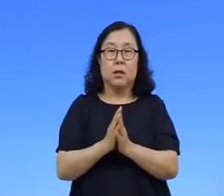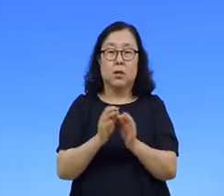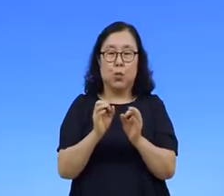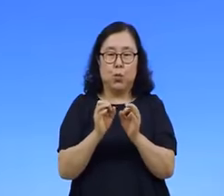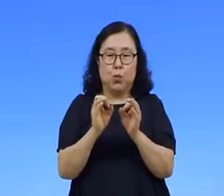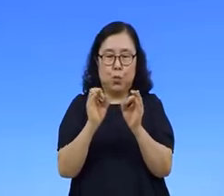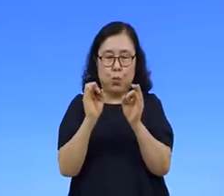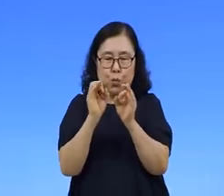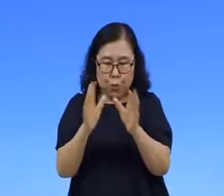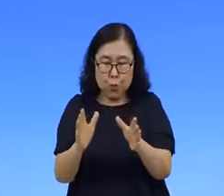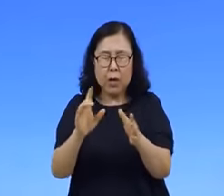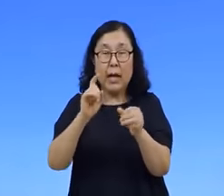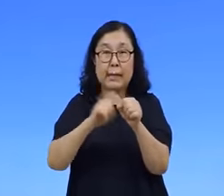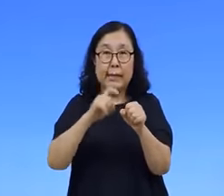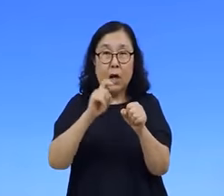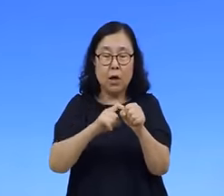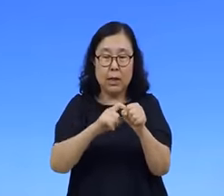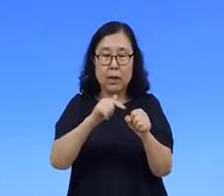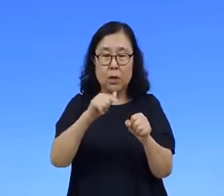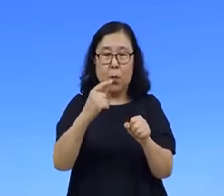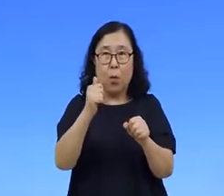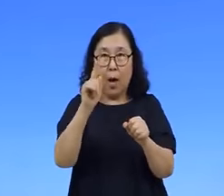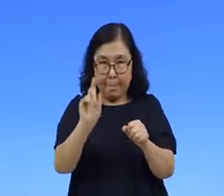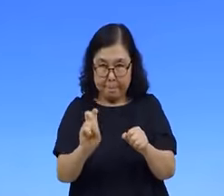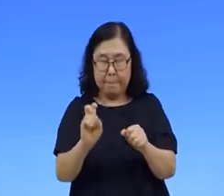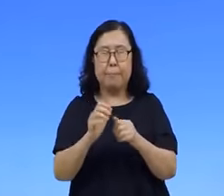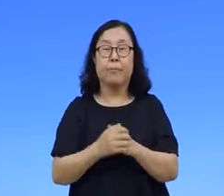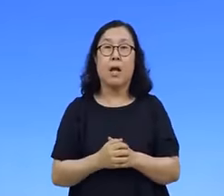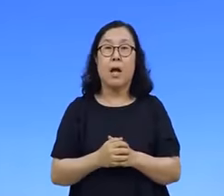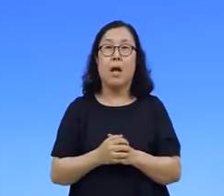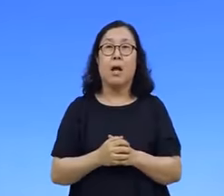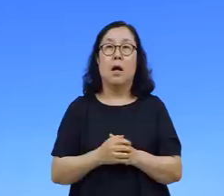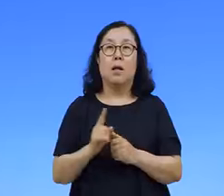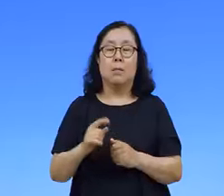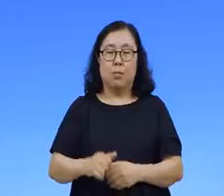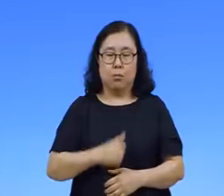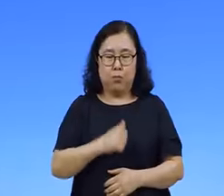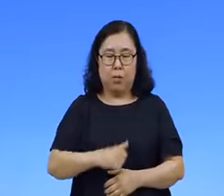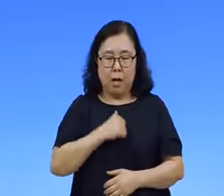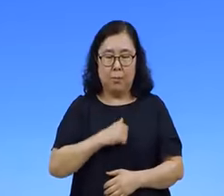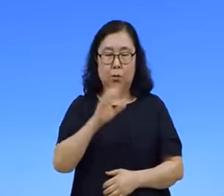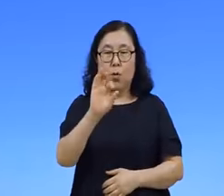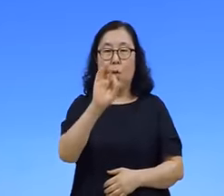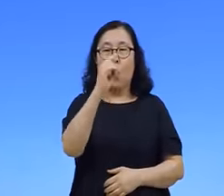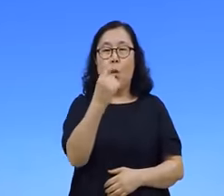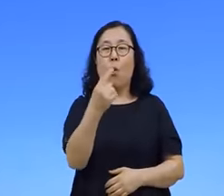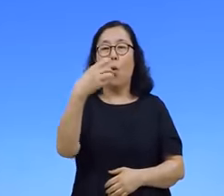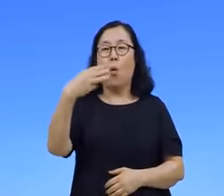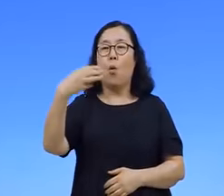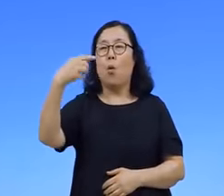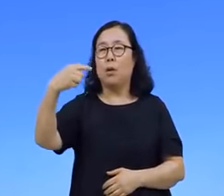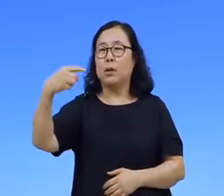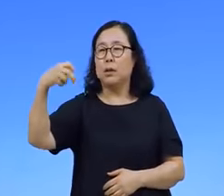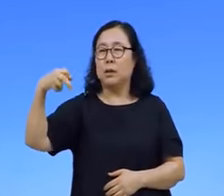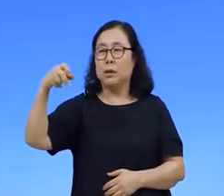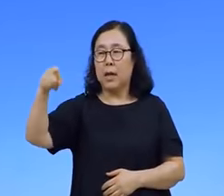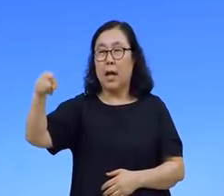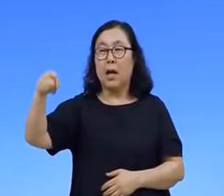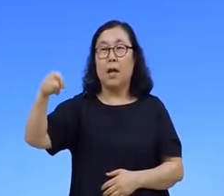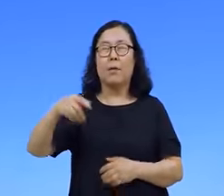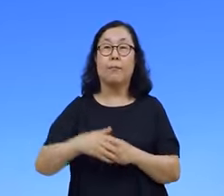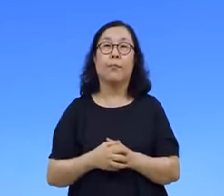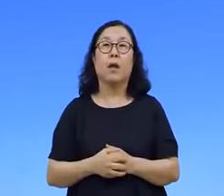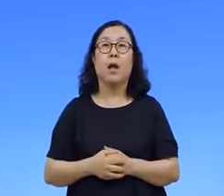이야기합니다. 이게 앞에 나오는 노함이라면 그 다음 나오는 분냄은요, 오르게라는 단어인데요,